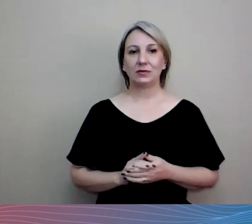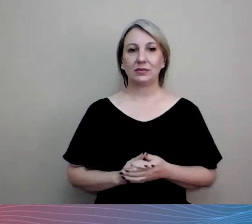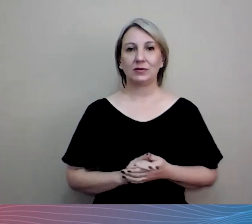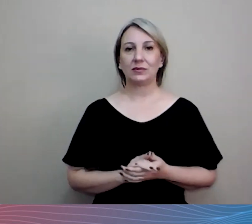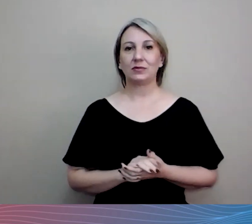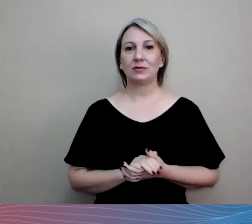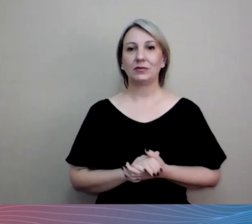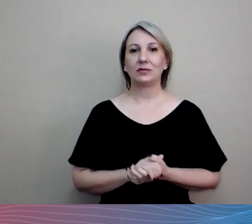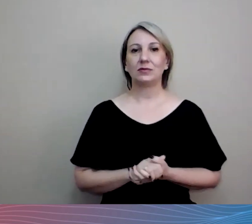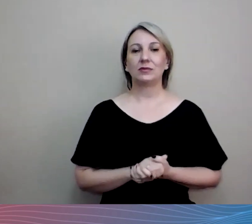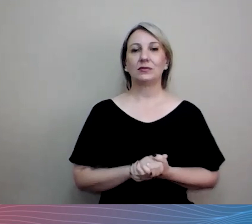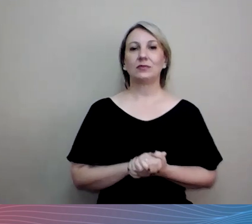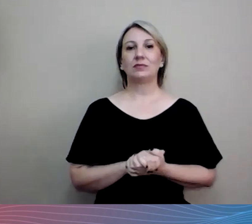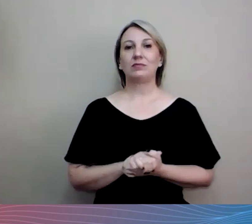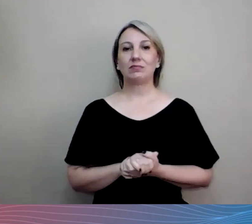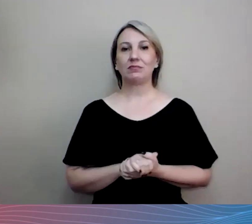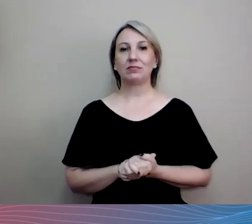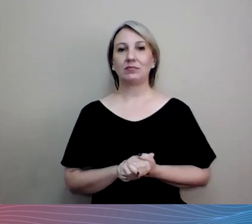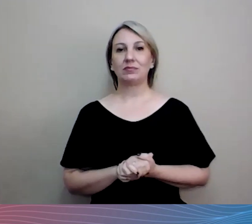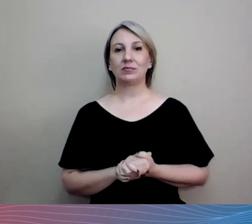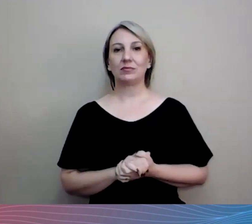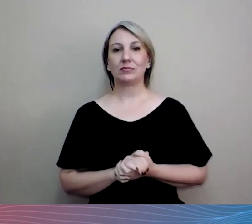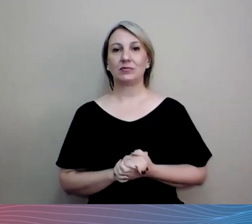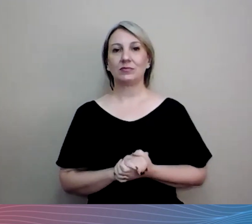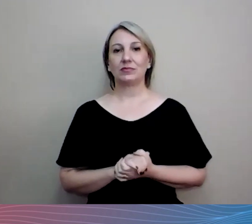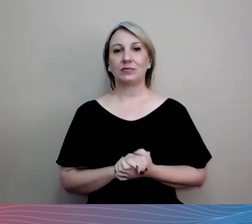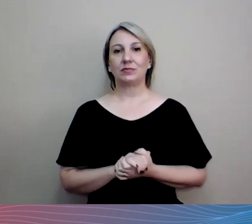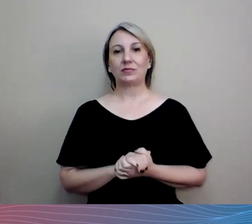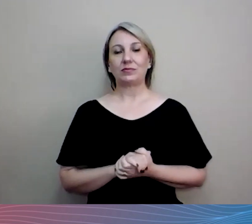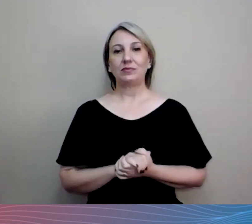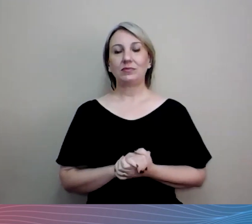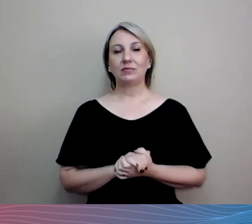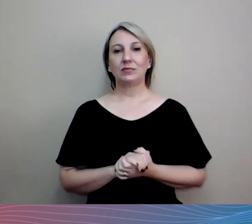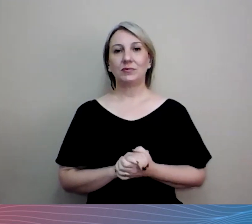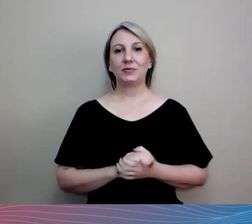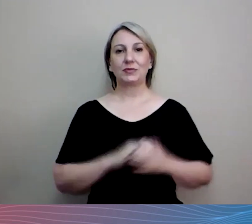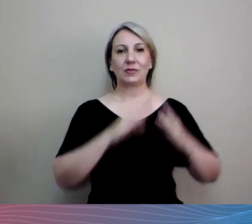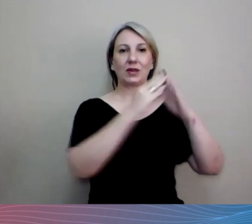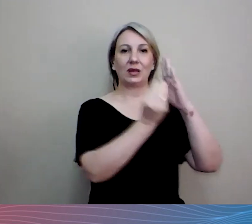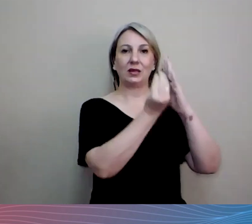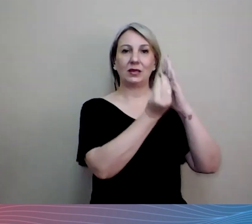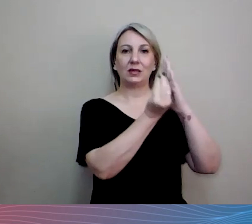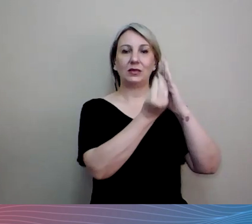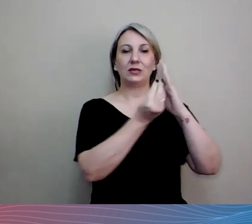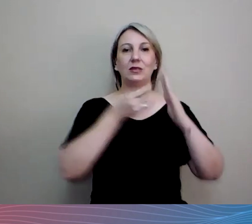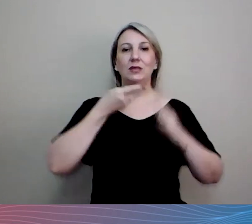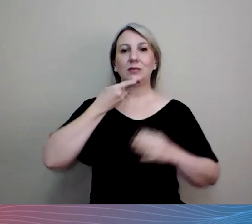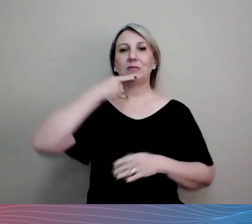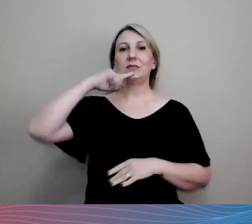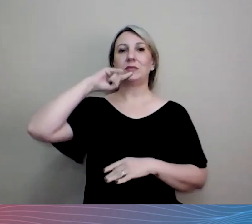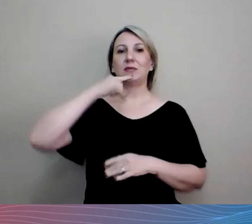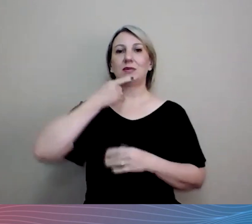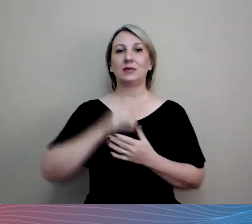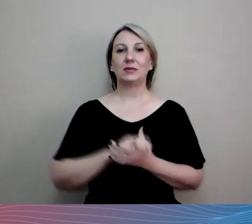da igreja em Piracicaba e a mensagem que será transmitida hoje